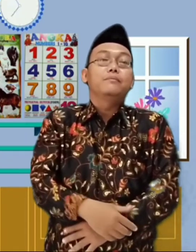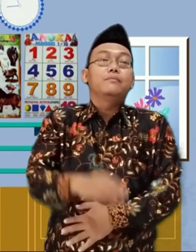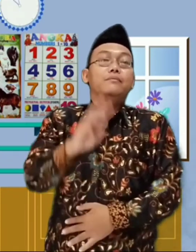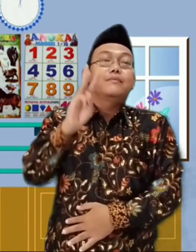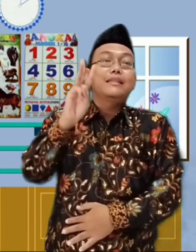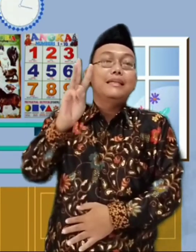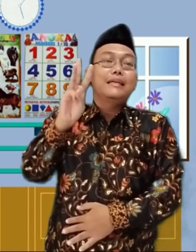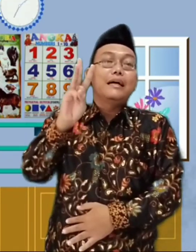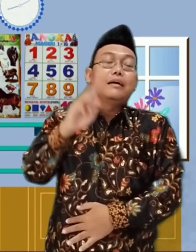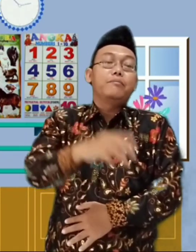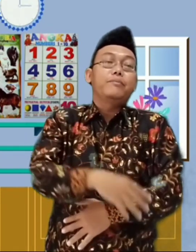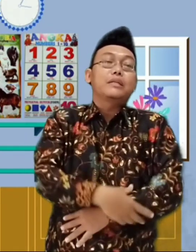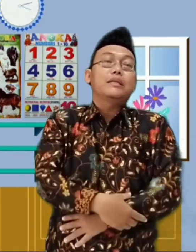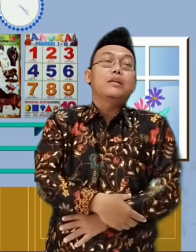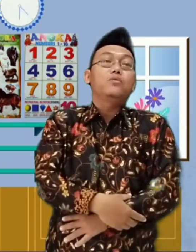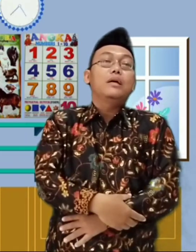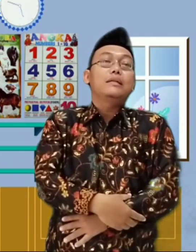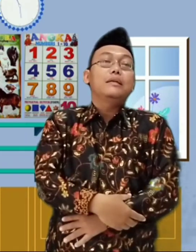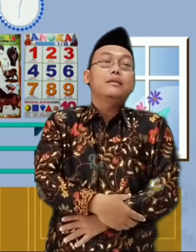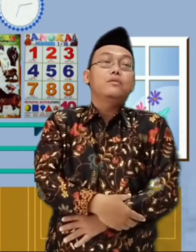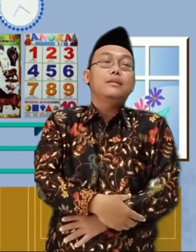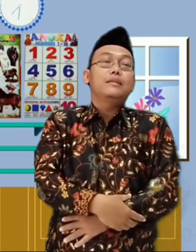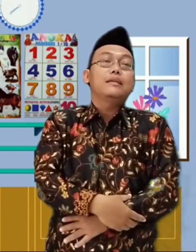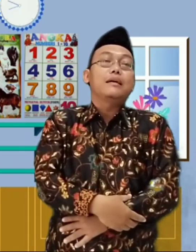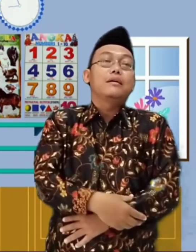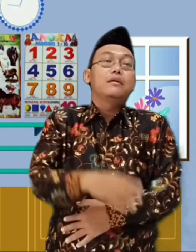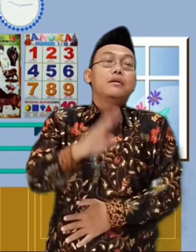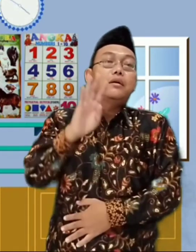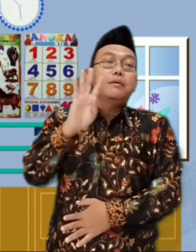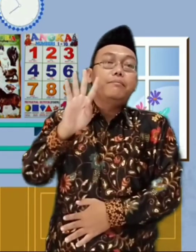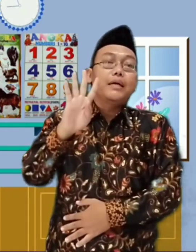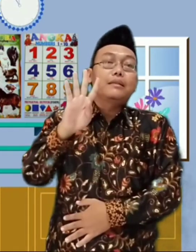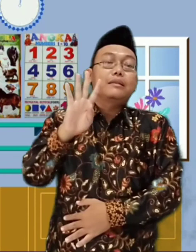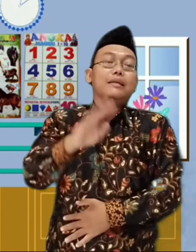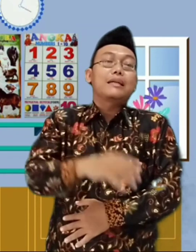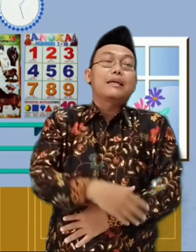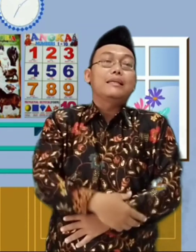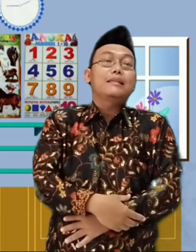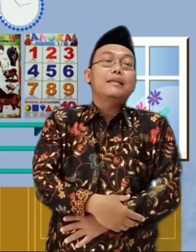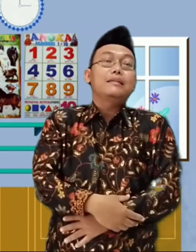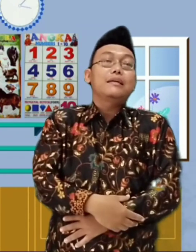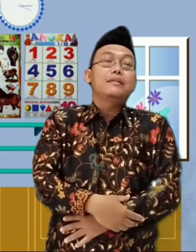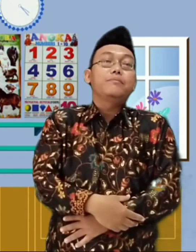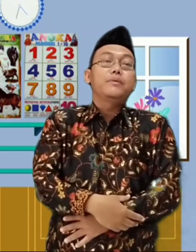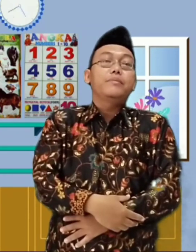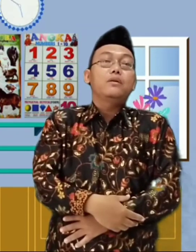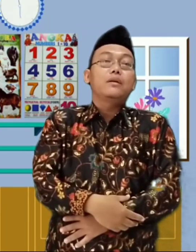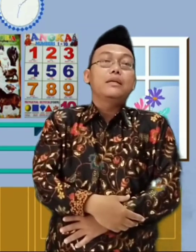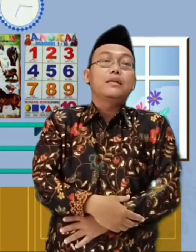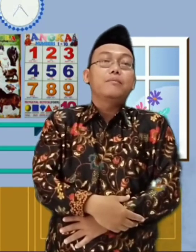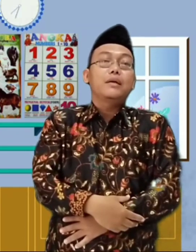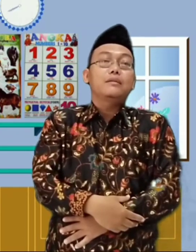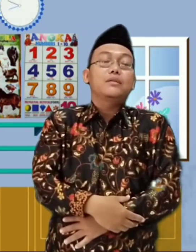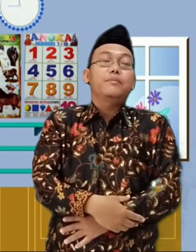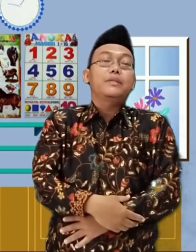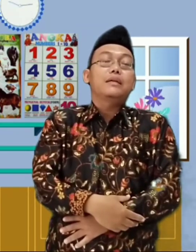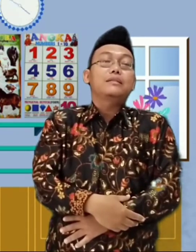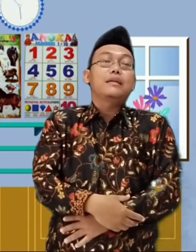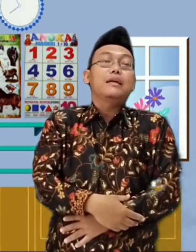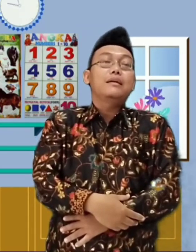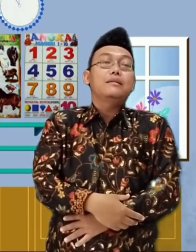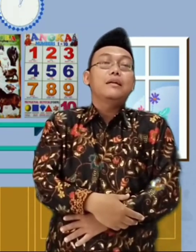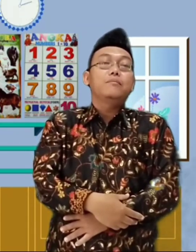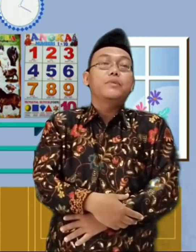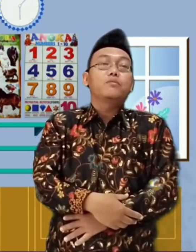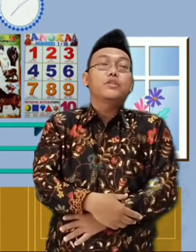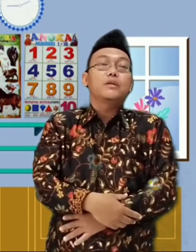beradab. 3. Persatuan Indonesia. 4. Kerakyatan yang dipimpin oleh hikmat,